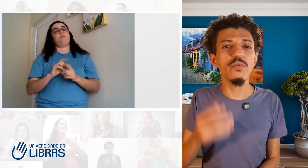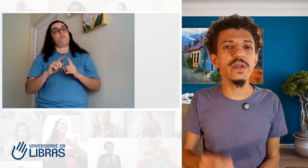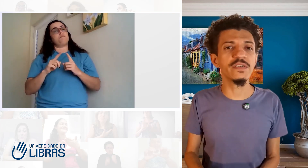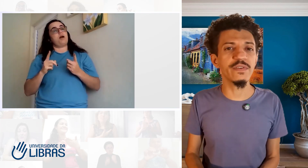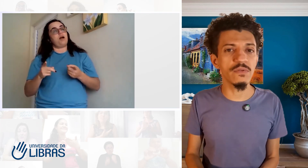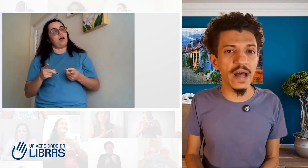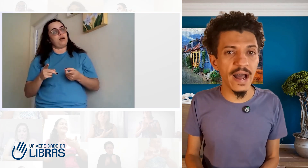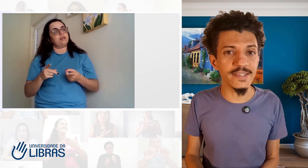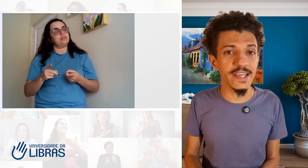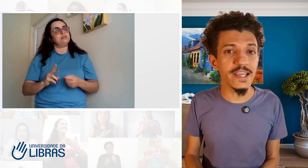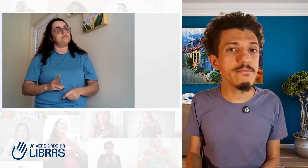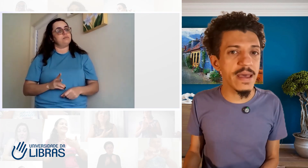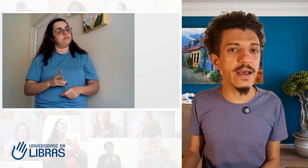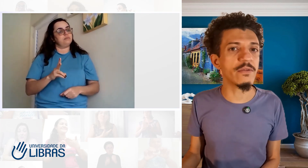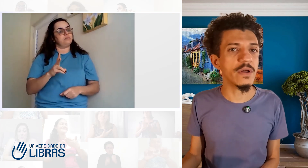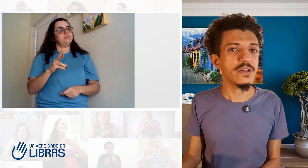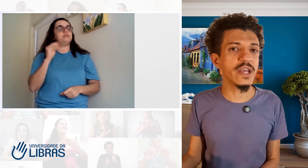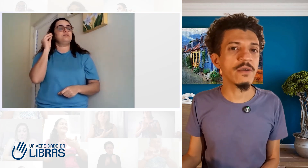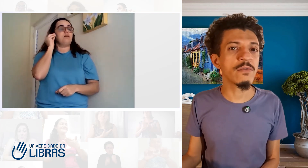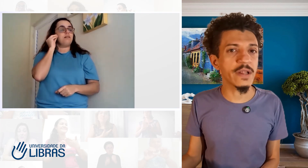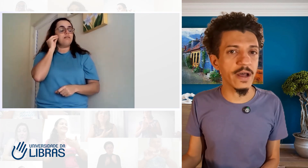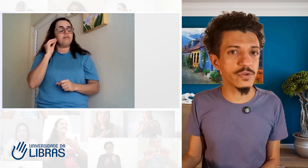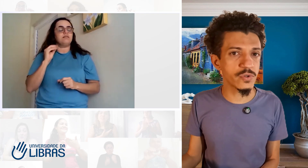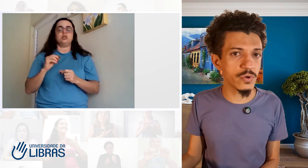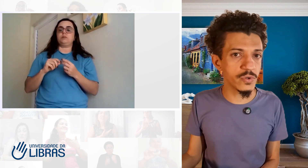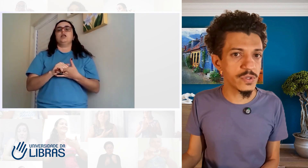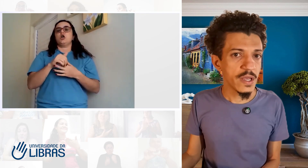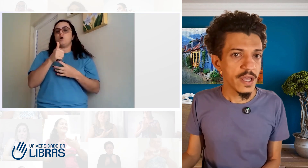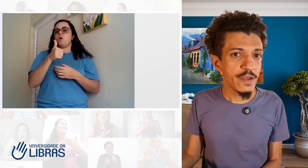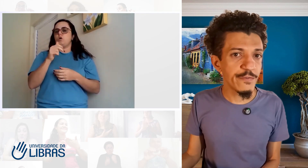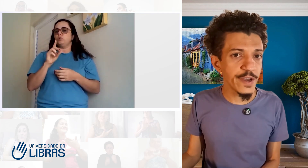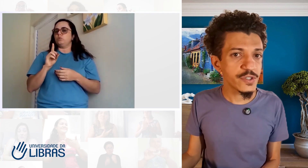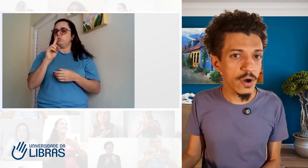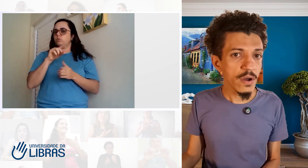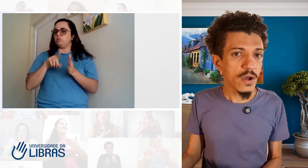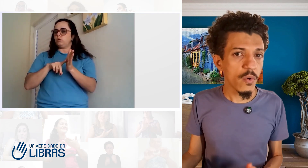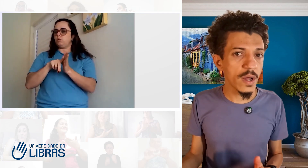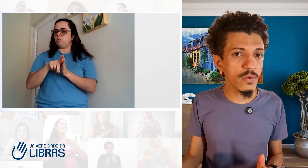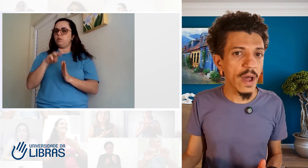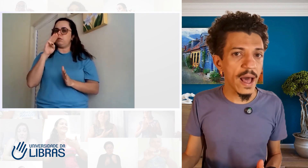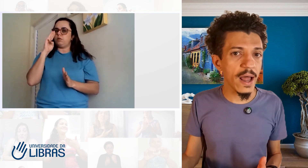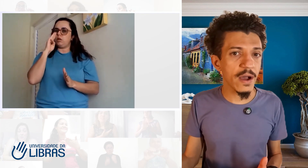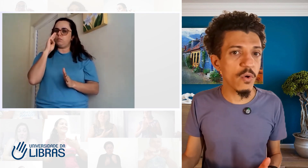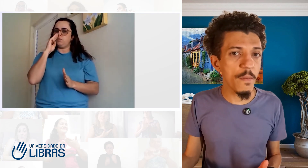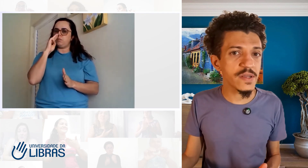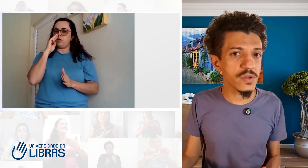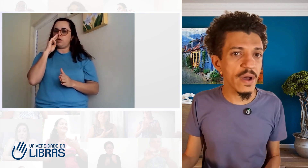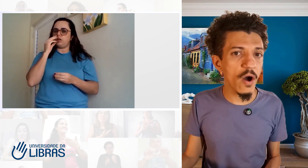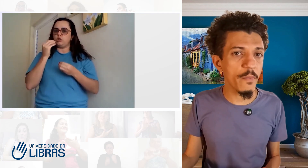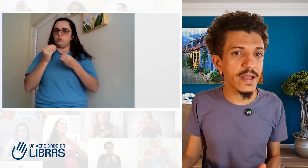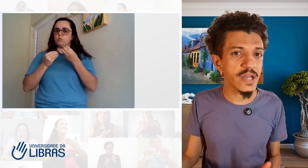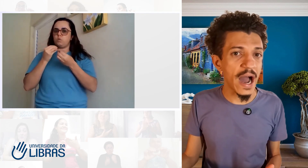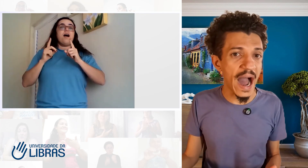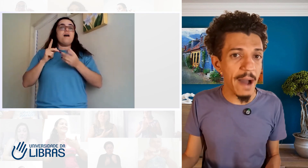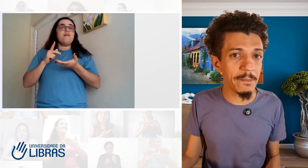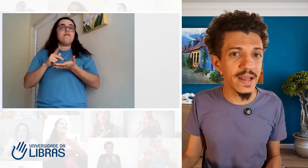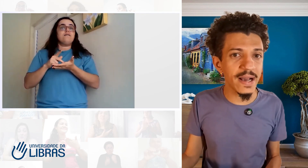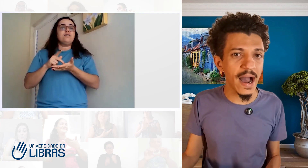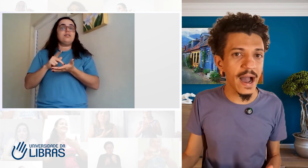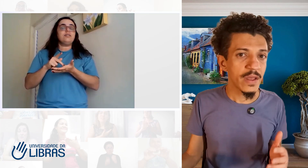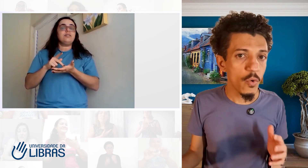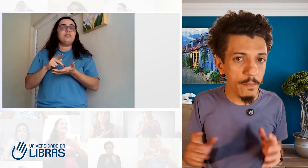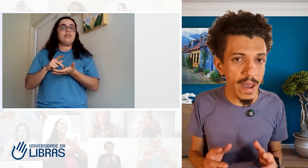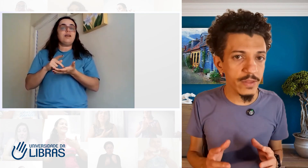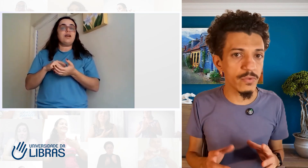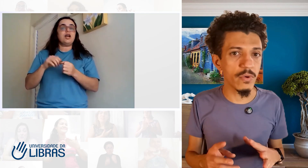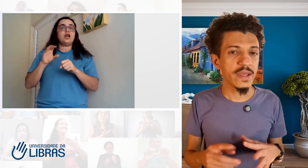tinha muita dificuldade e medo de encontrar os surdos. E foi só quando ela começou realmente a